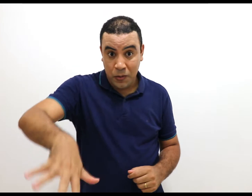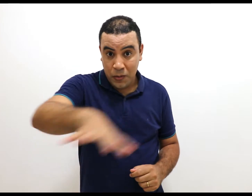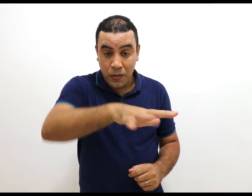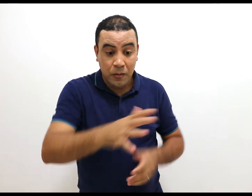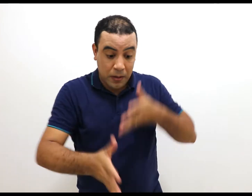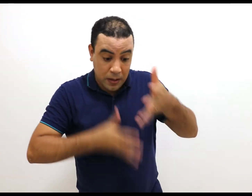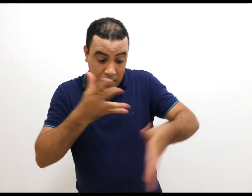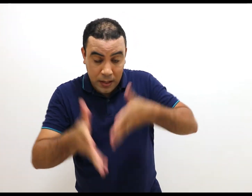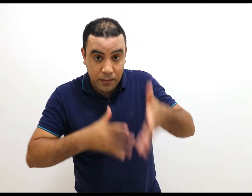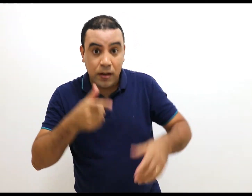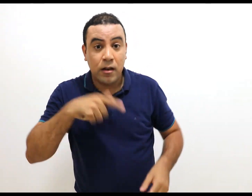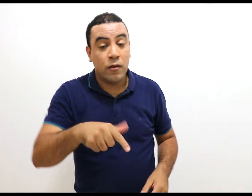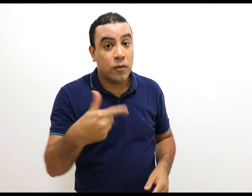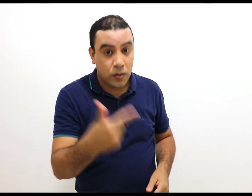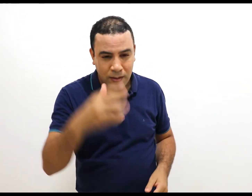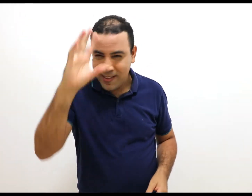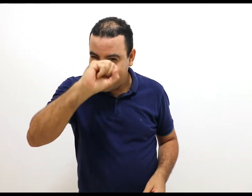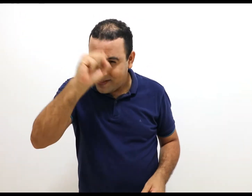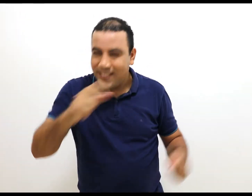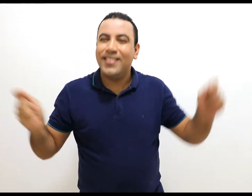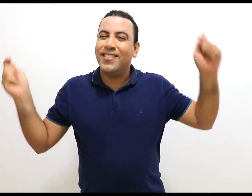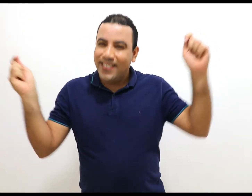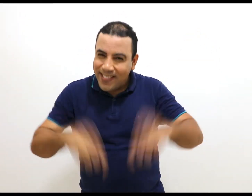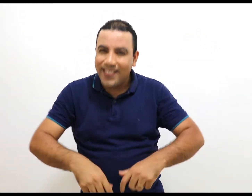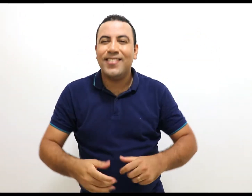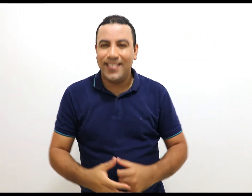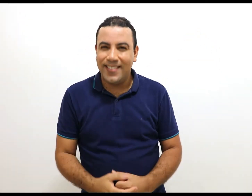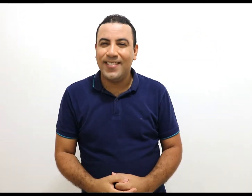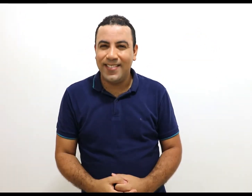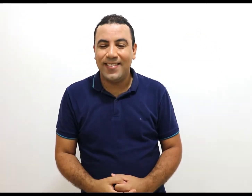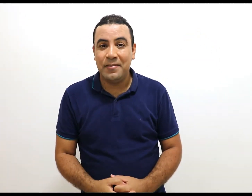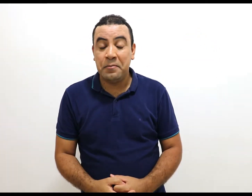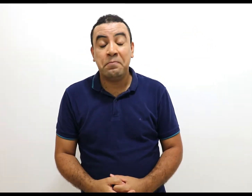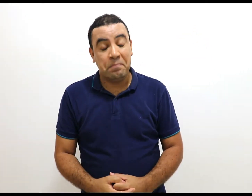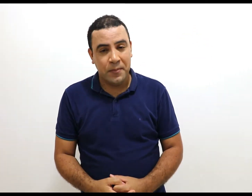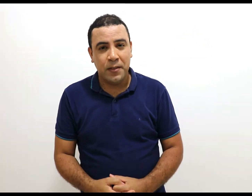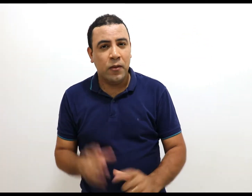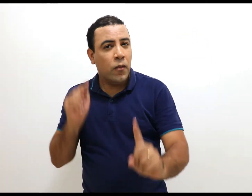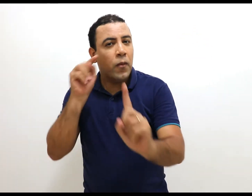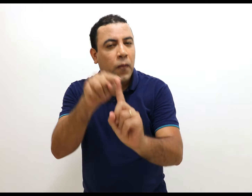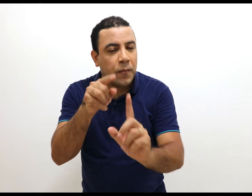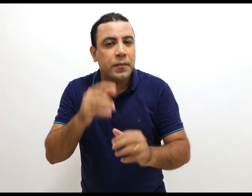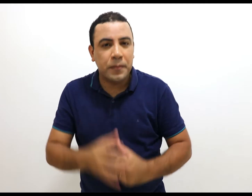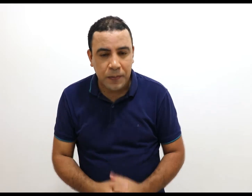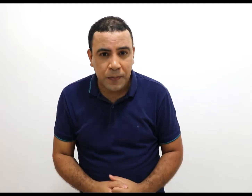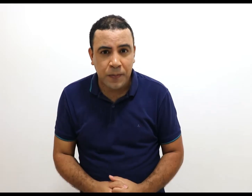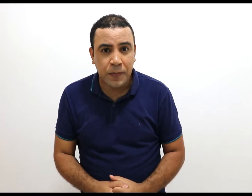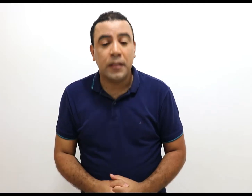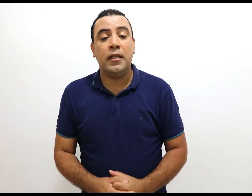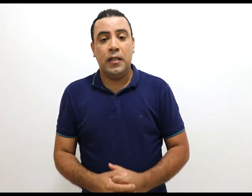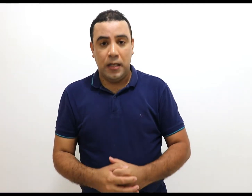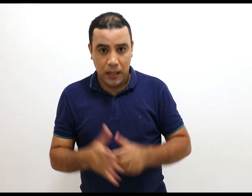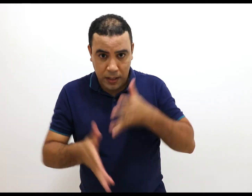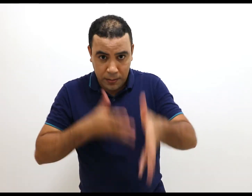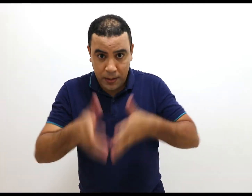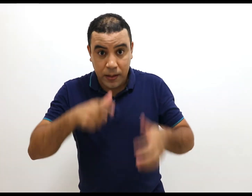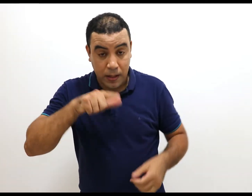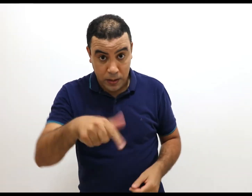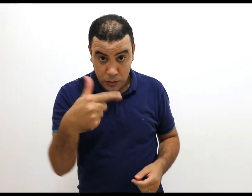Libras como segunda língua. Temos por objetivo contribuir para a evolução do ensino de Libras